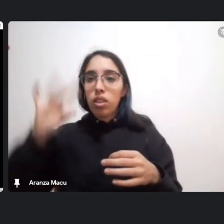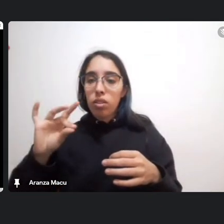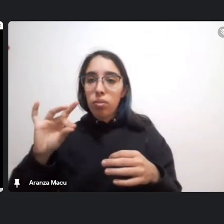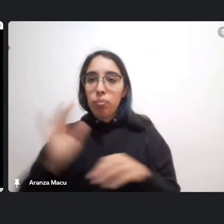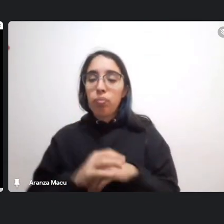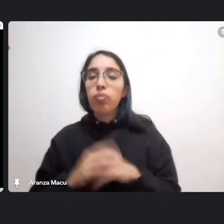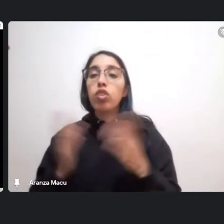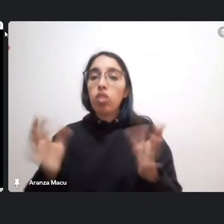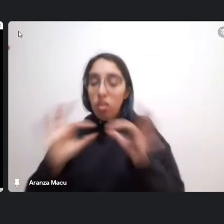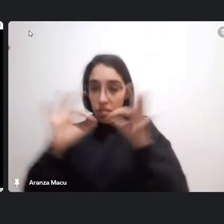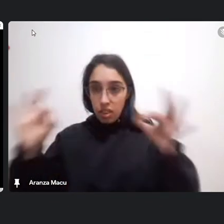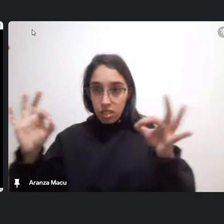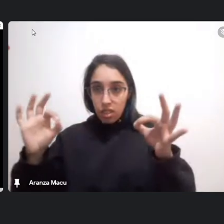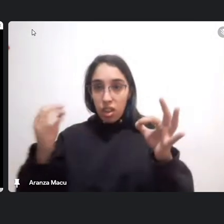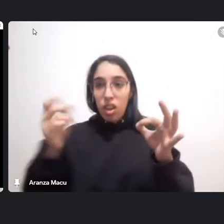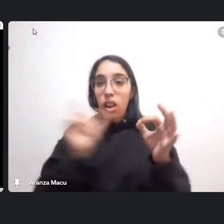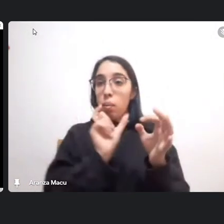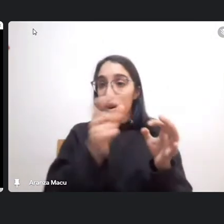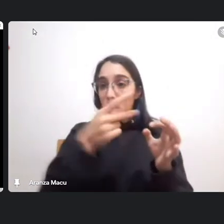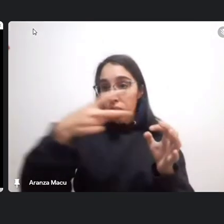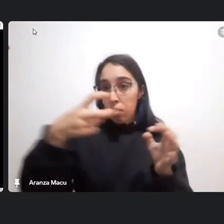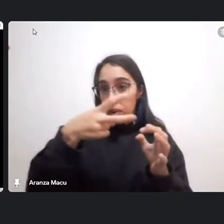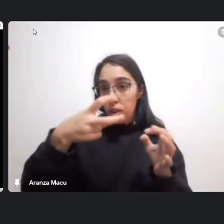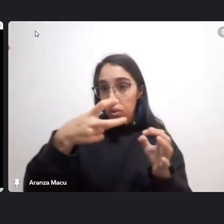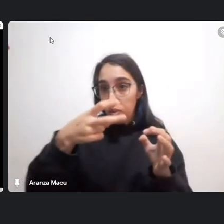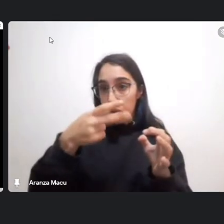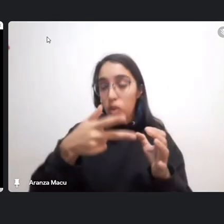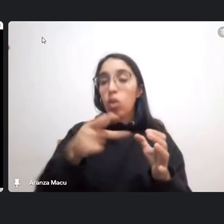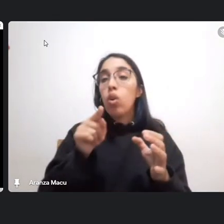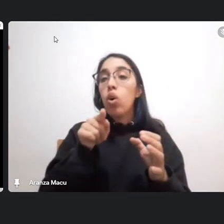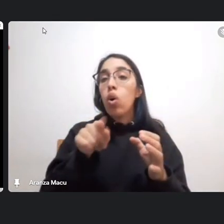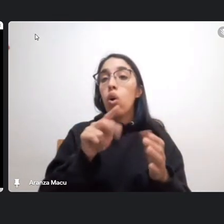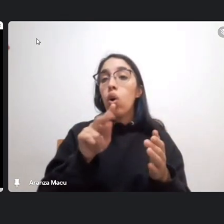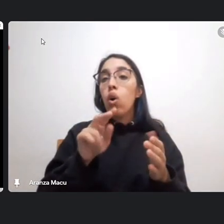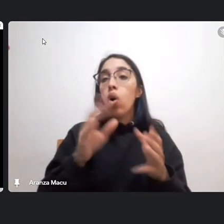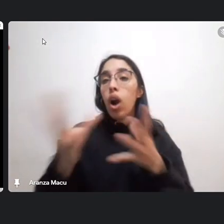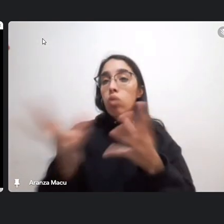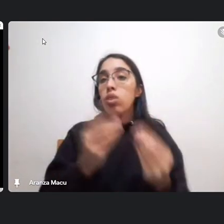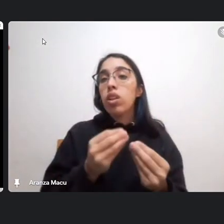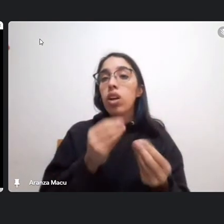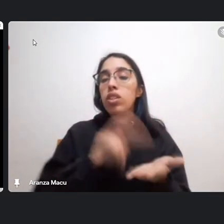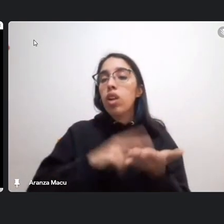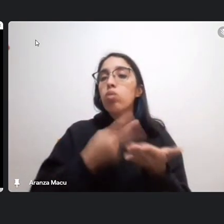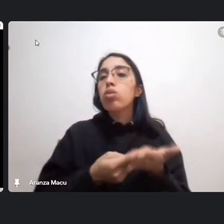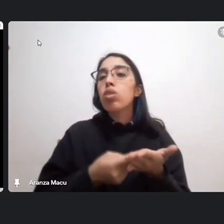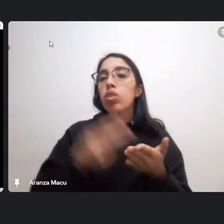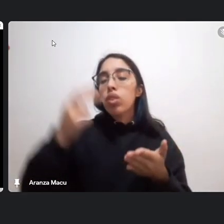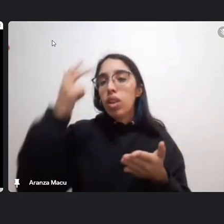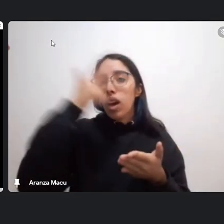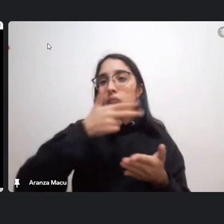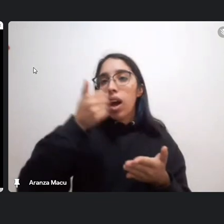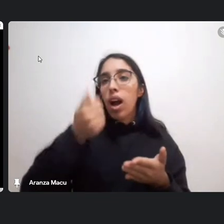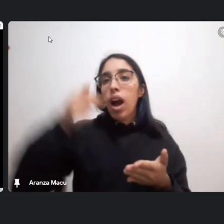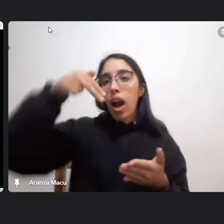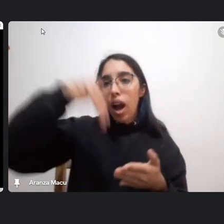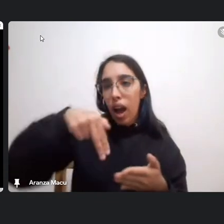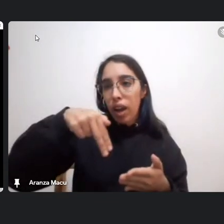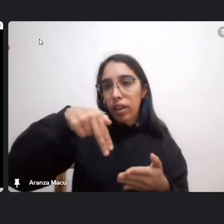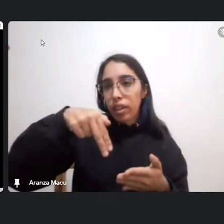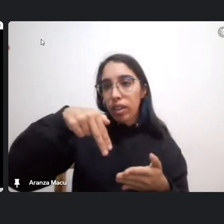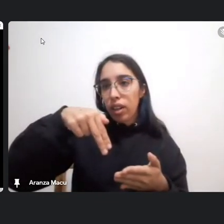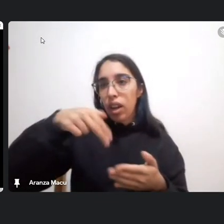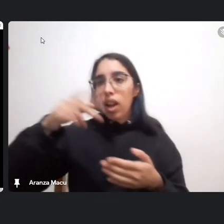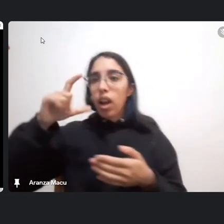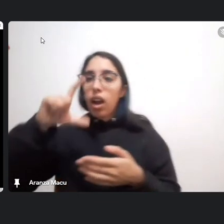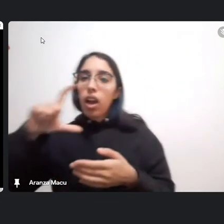Han cooperado. Bien. Han cooperado. Are, que está solito, sería... Tenemos que ver en el texto si